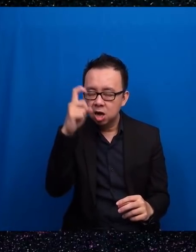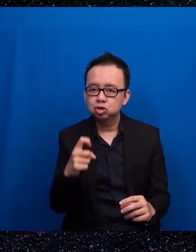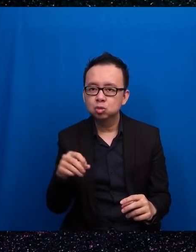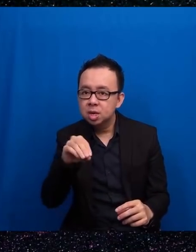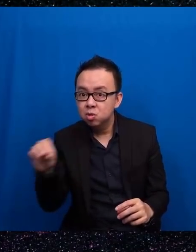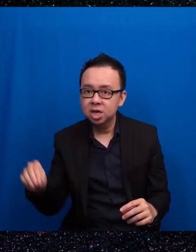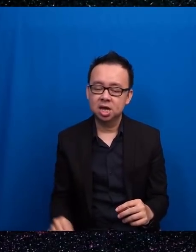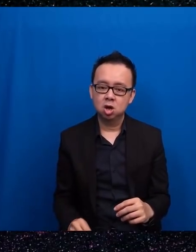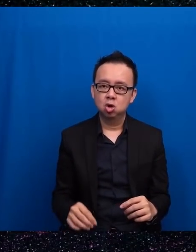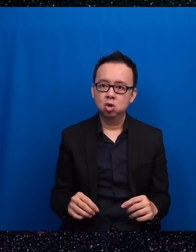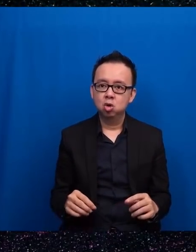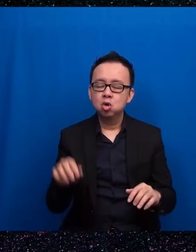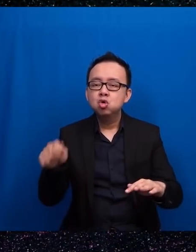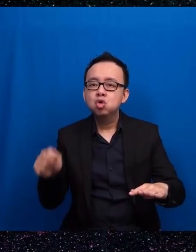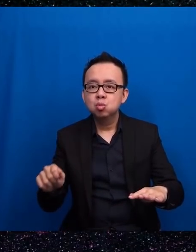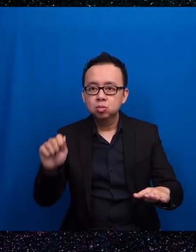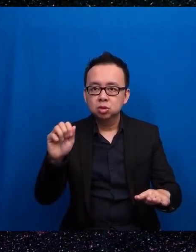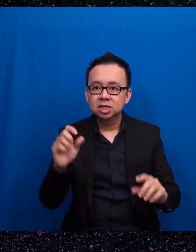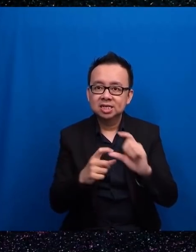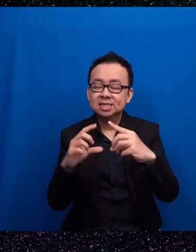ketiga bunyinya begini, berilah sela.